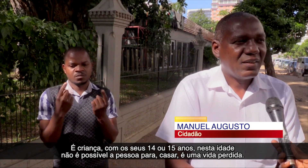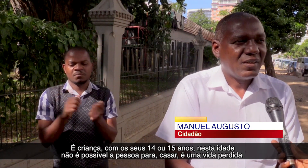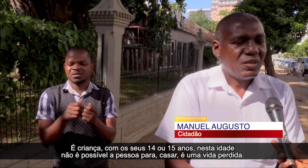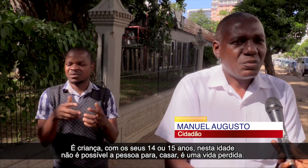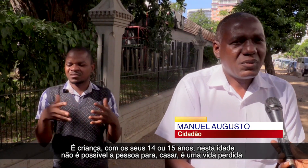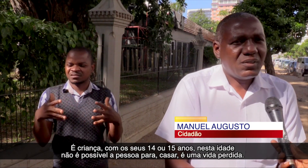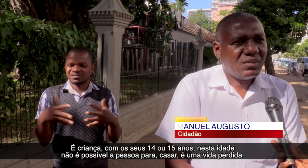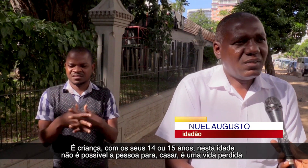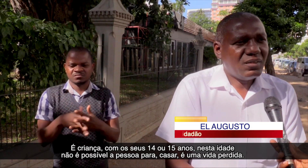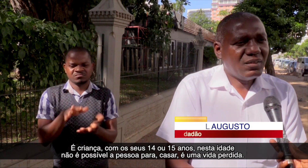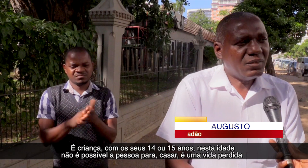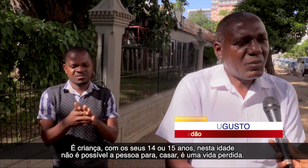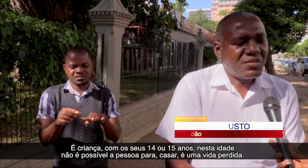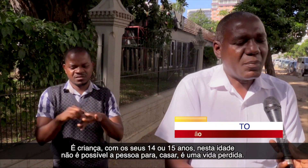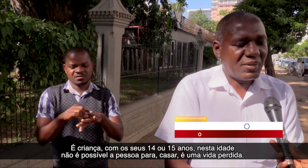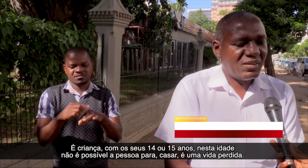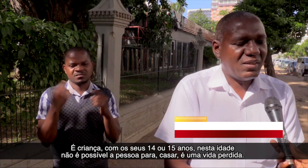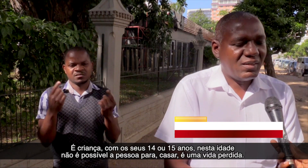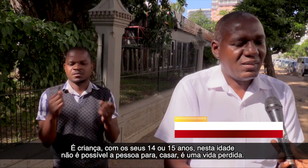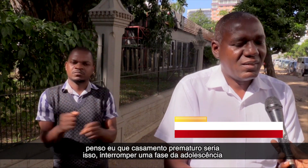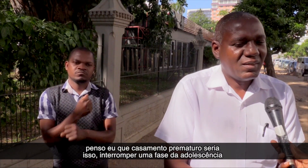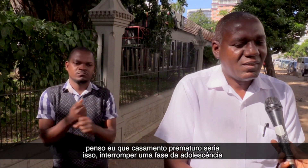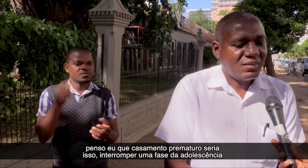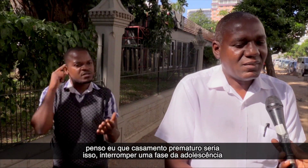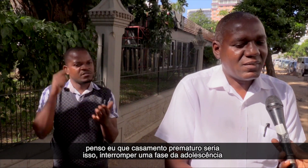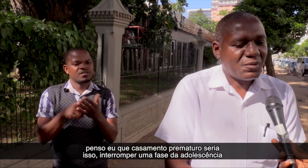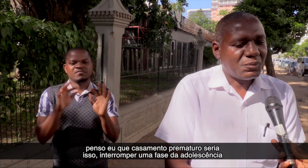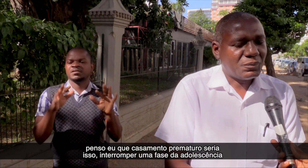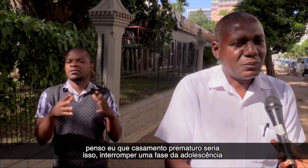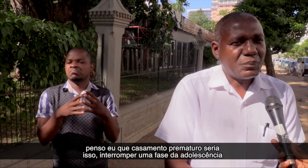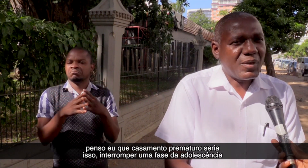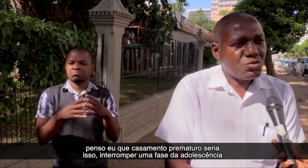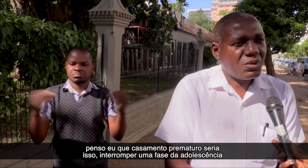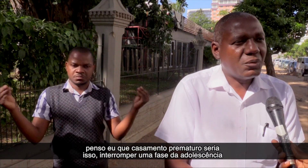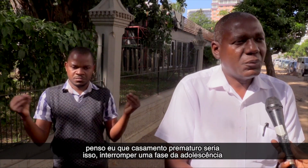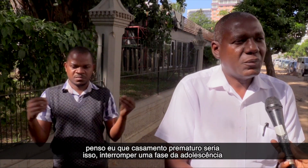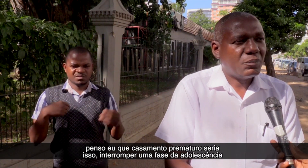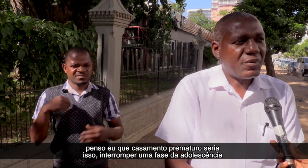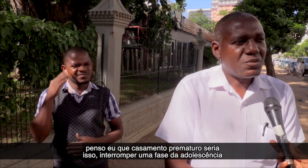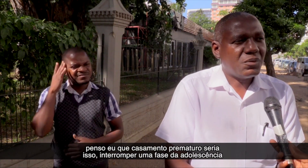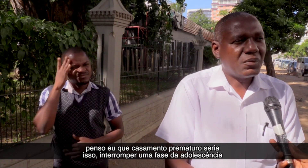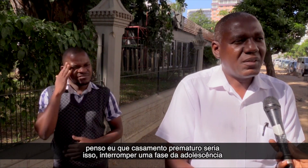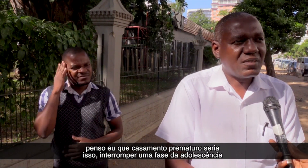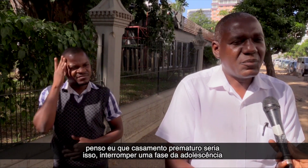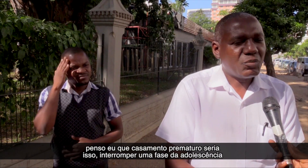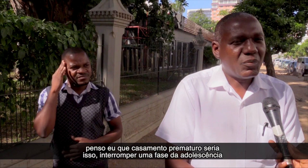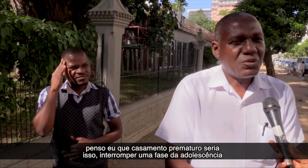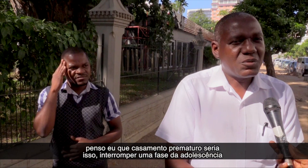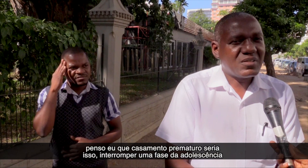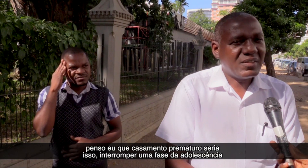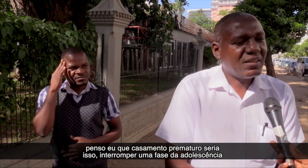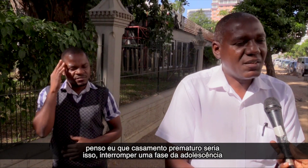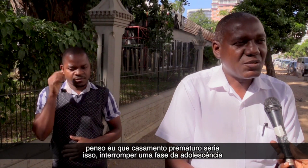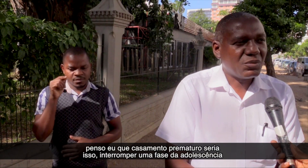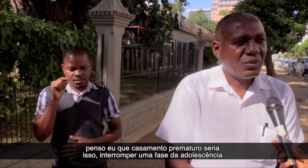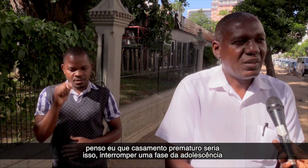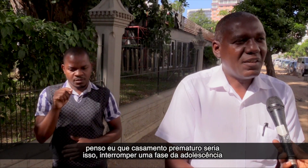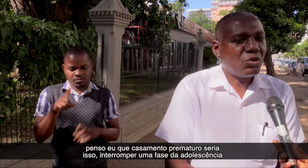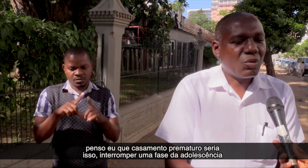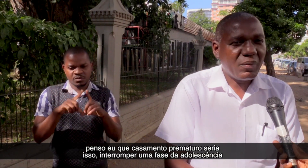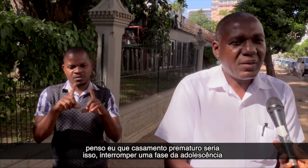casar, porque é uma vida perdida. Então, penso eu que casamento prematuro seria